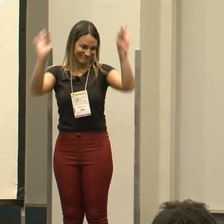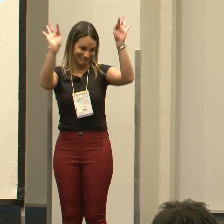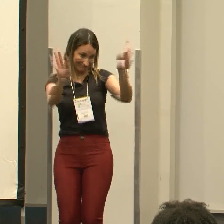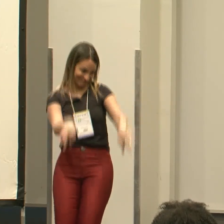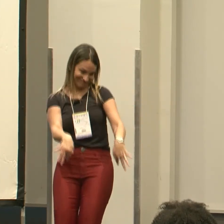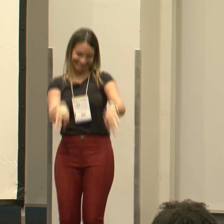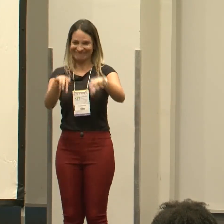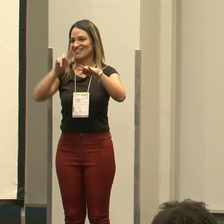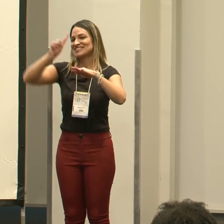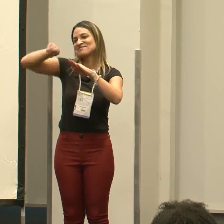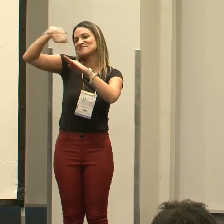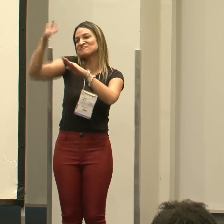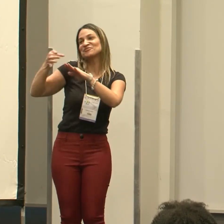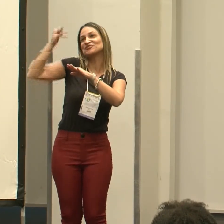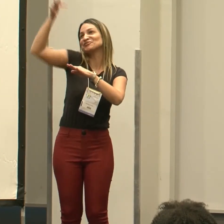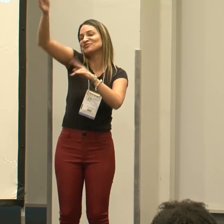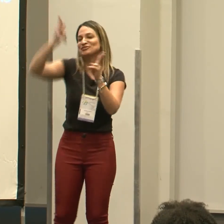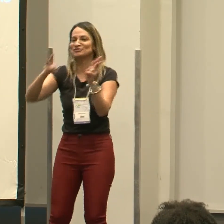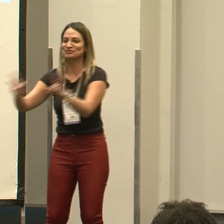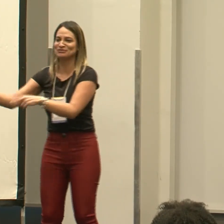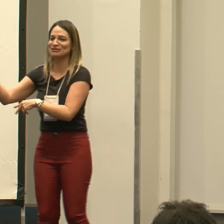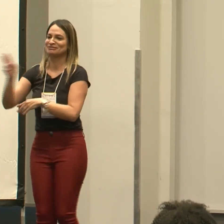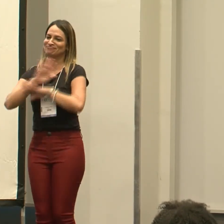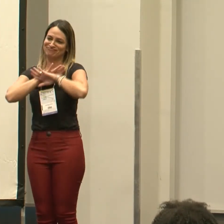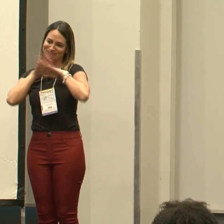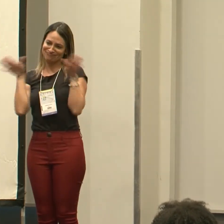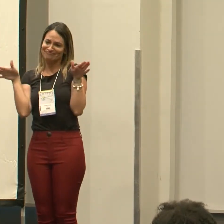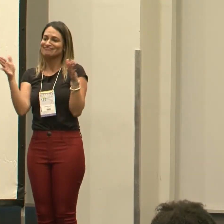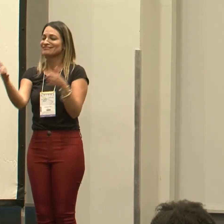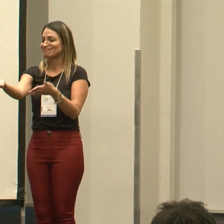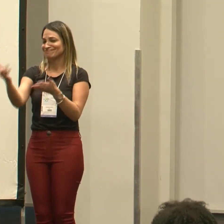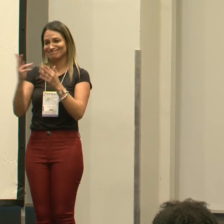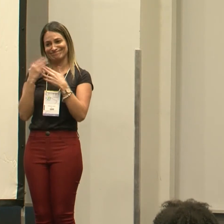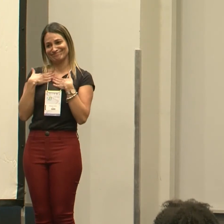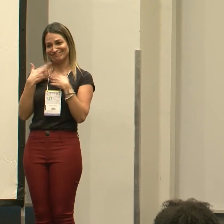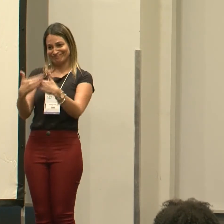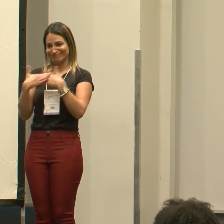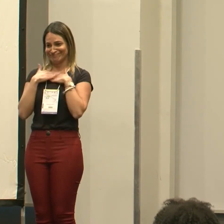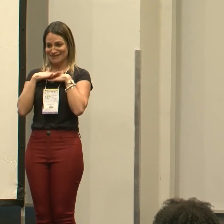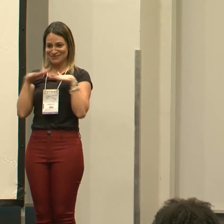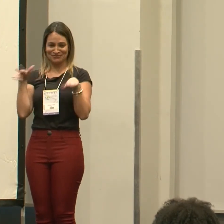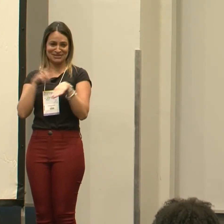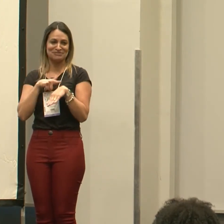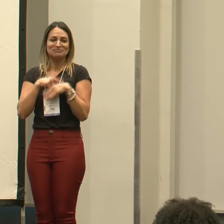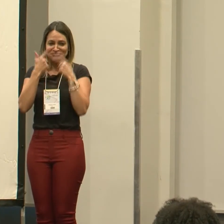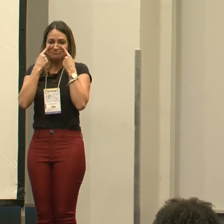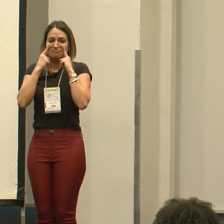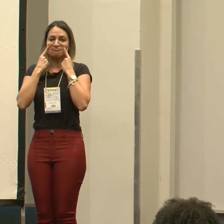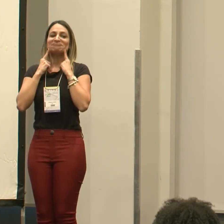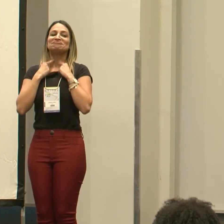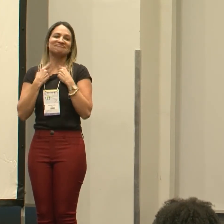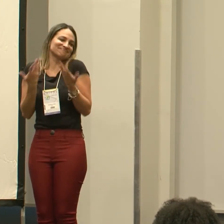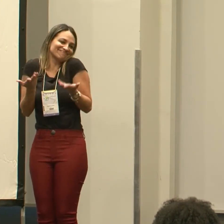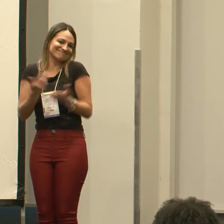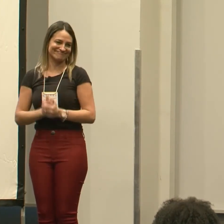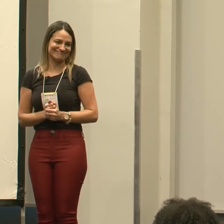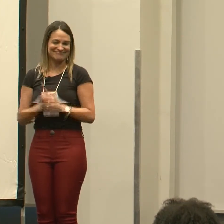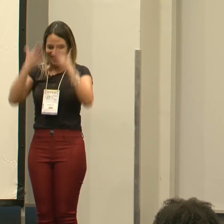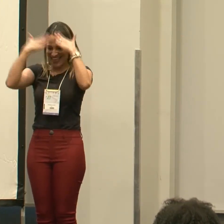passar. E é isso, no futuro, quem sabe nós consigamos falar um pouco mais, mas infelizmente estão cobrando, o meu